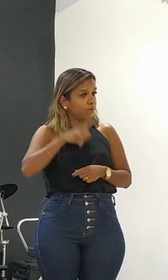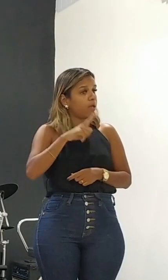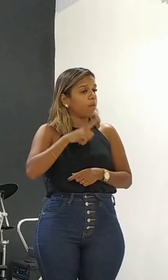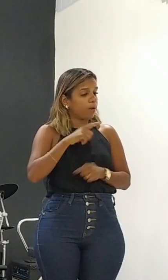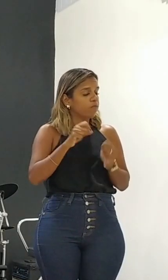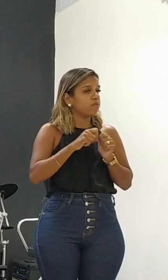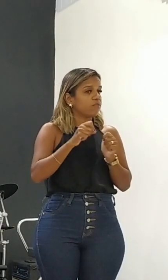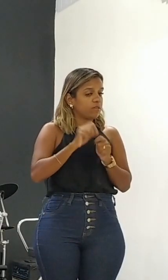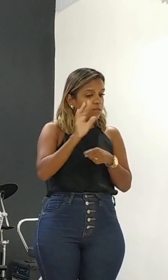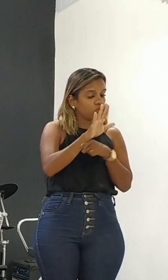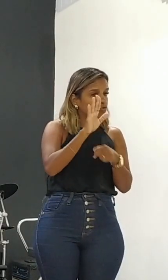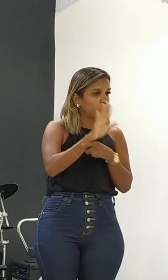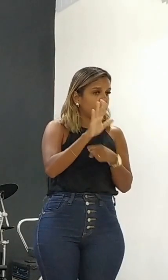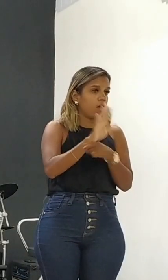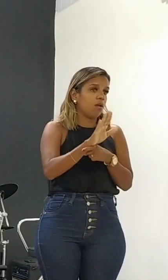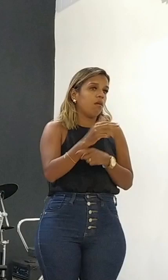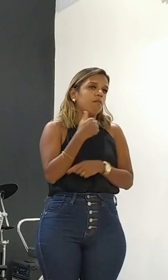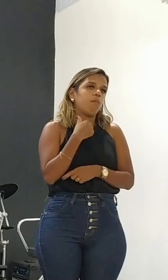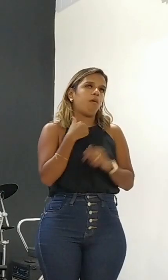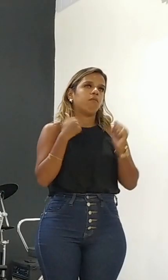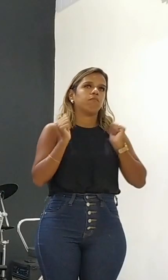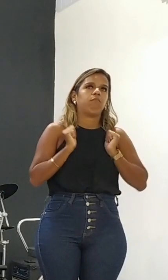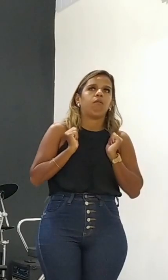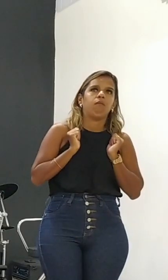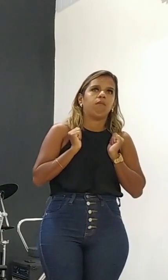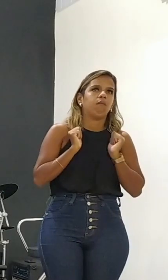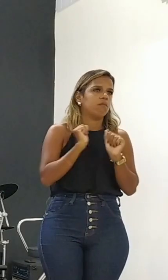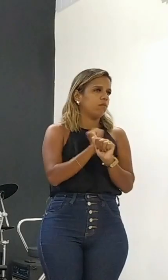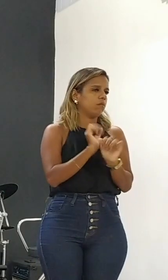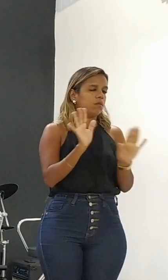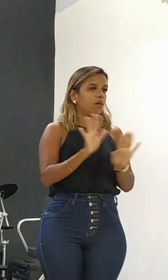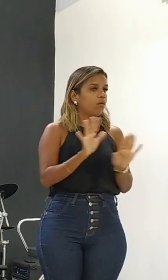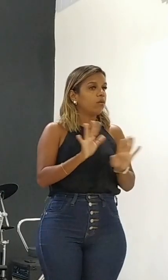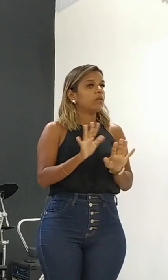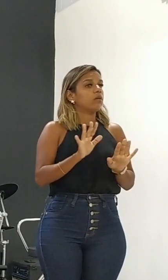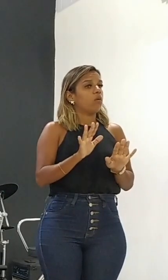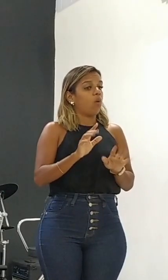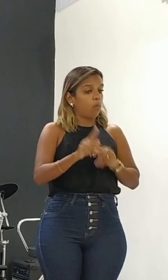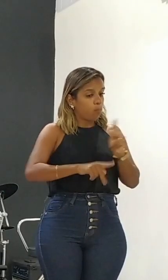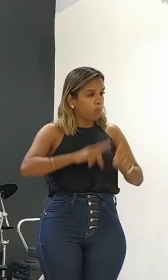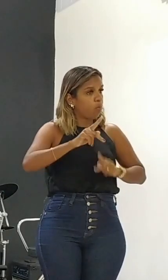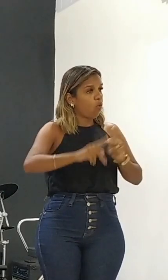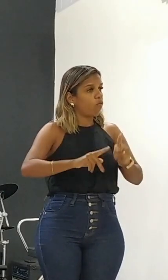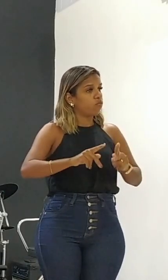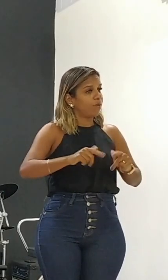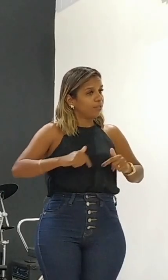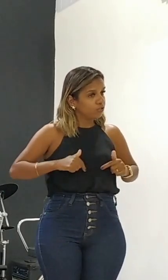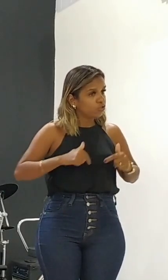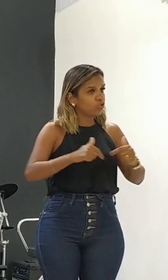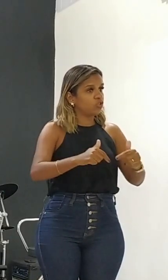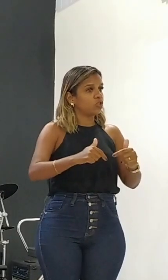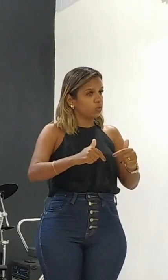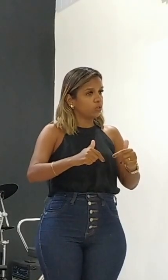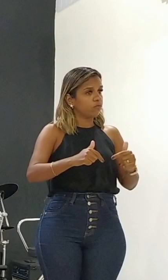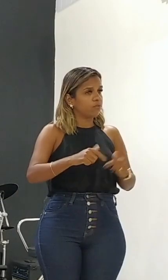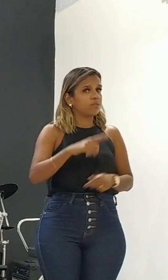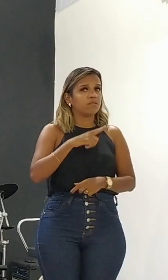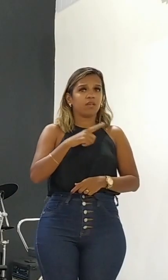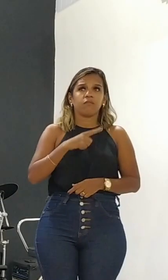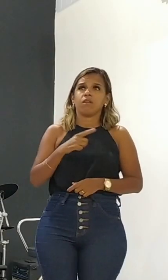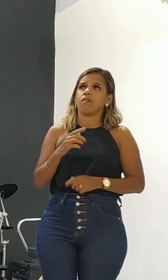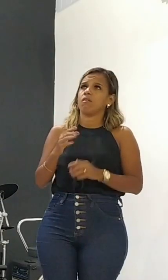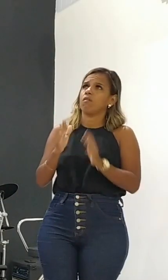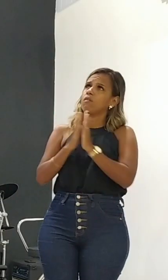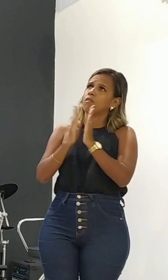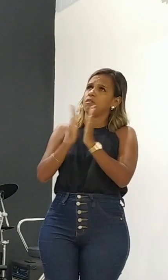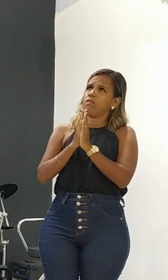fazer nesse lugar, e você não pode ficar parado. Aleluia. O povo se levantou para fazer, e você tem que falar para Deus: Senhor,